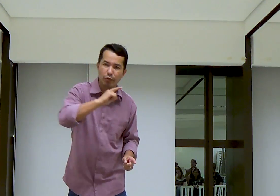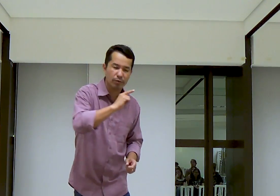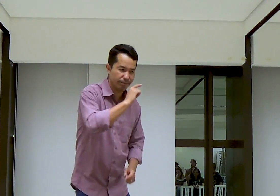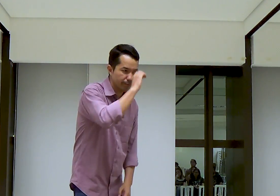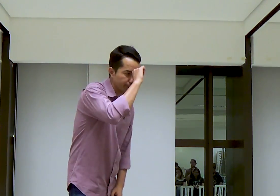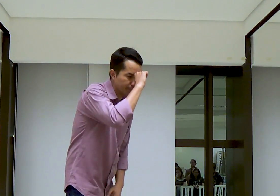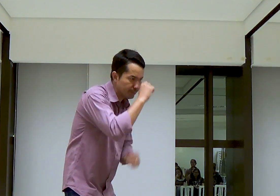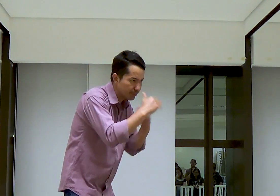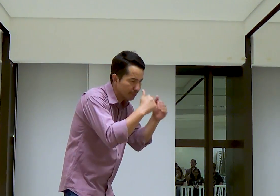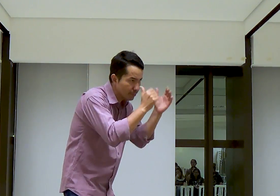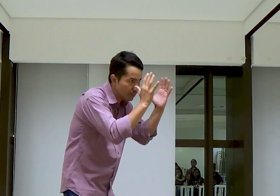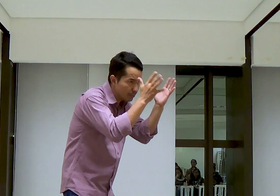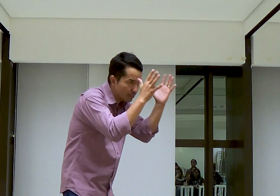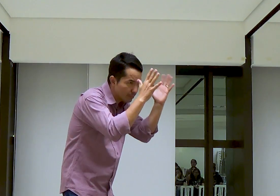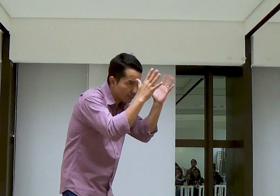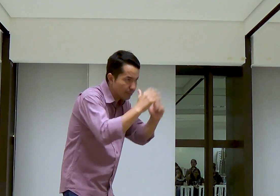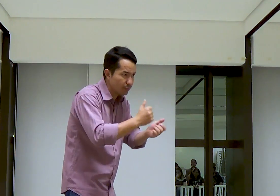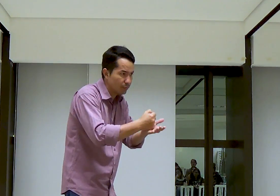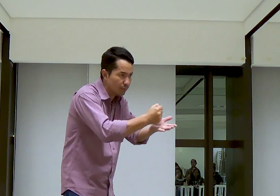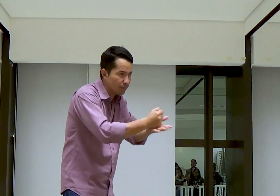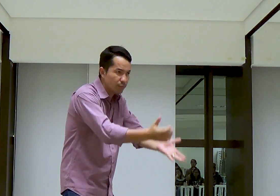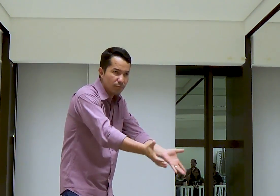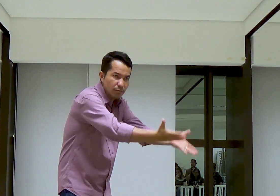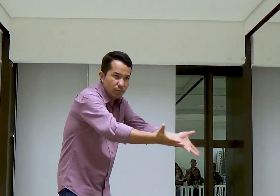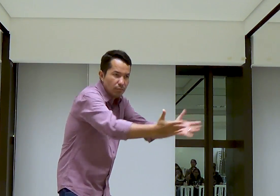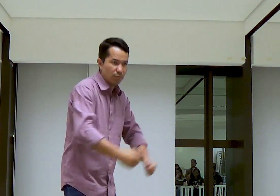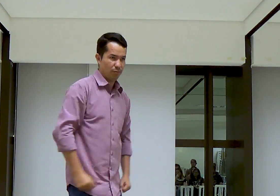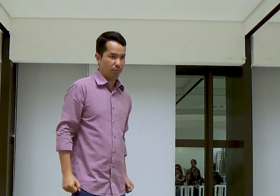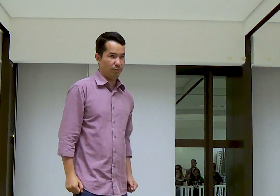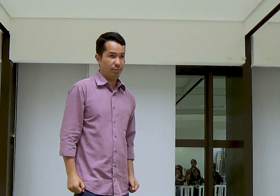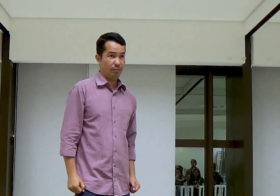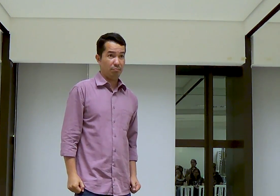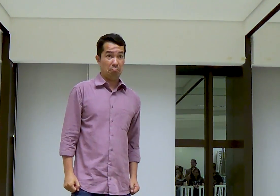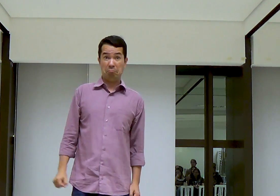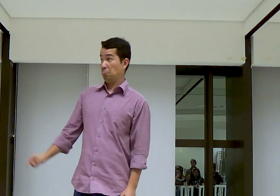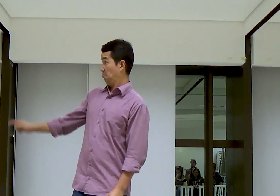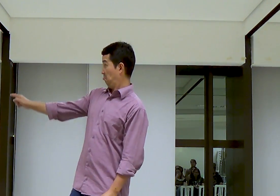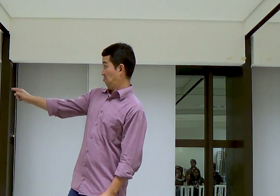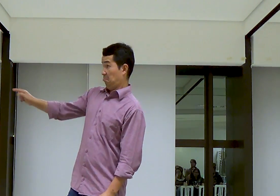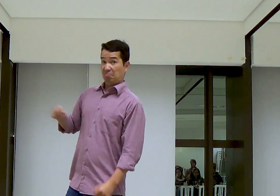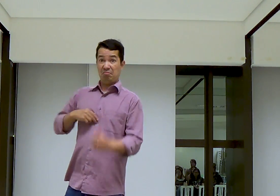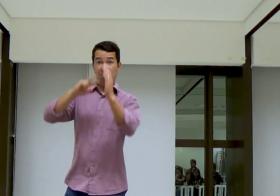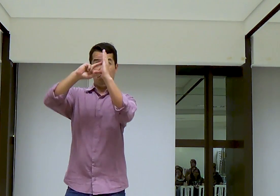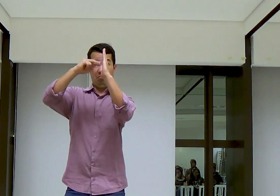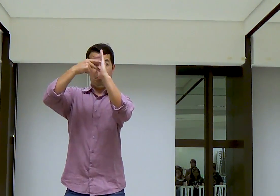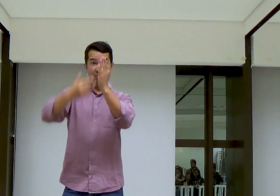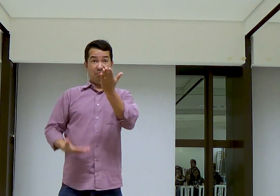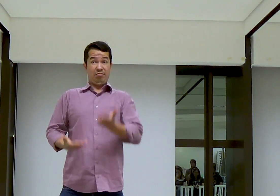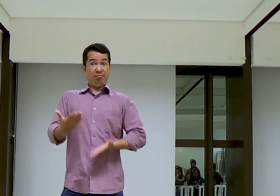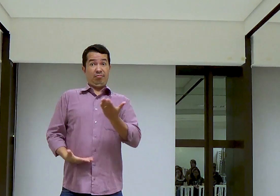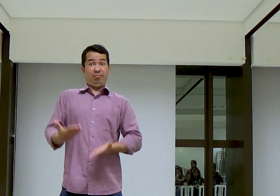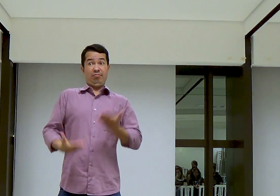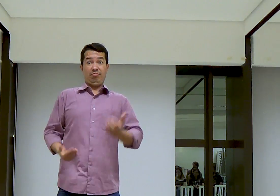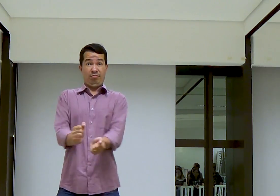surdo, sim, vou lá ensinar, aprender, não sei, vou servi-lo, sim. Ah, uma pessoa,